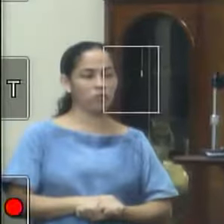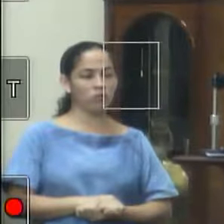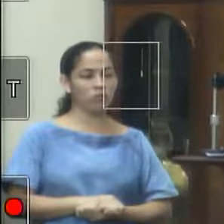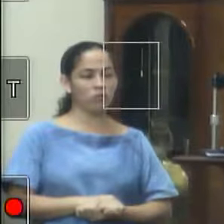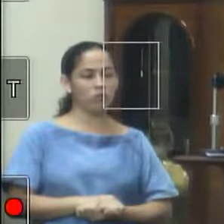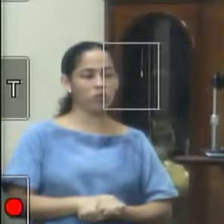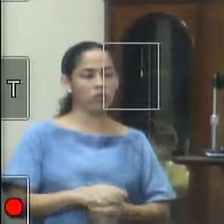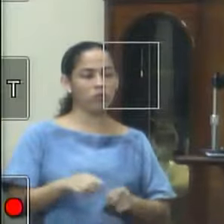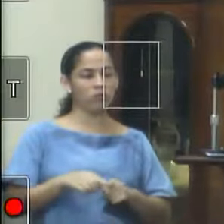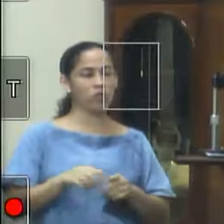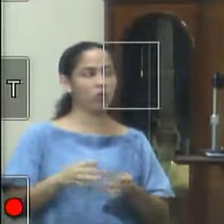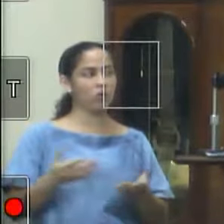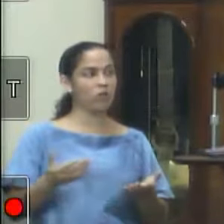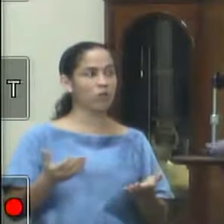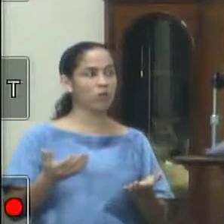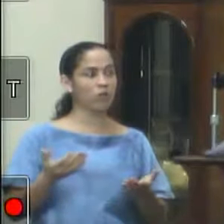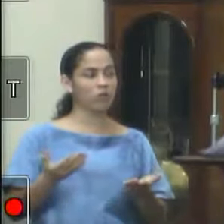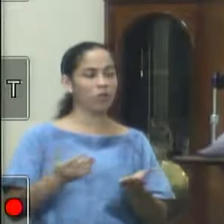Então,